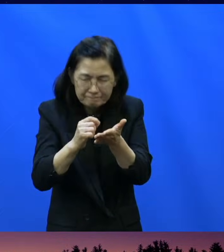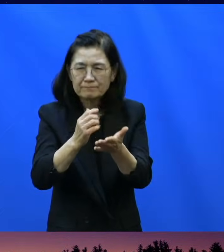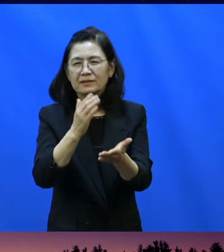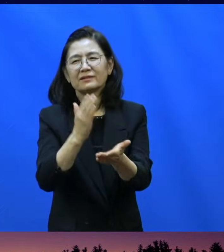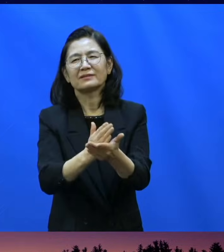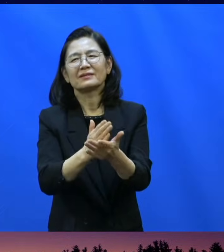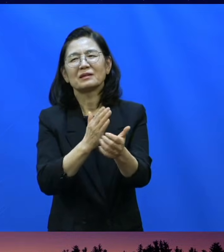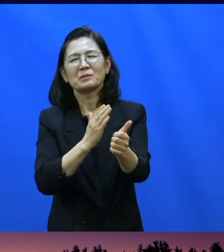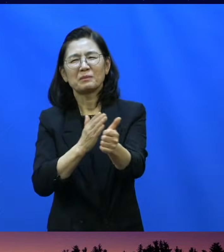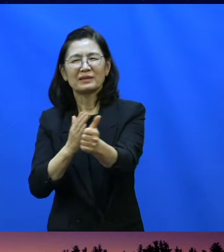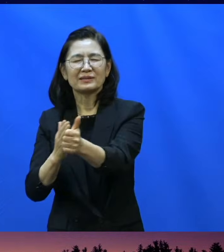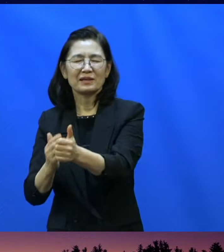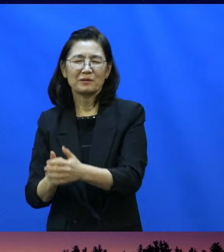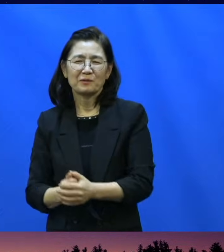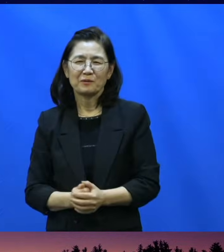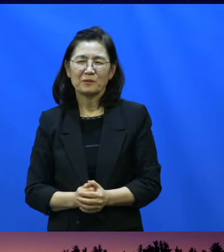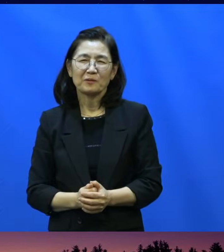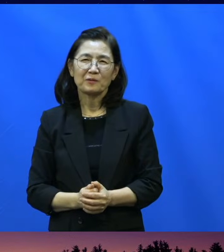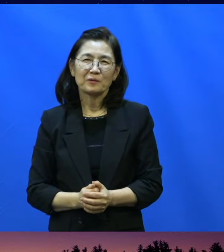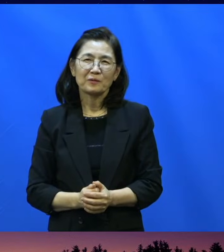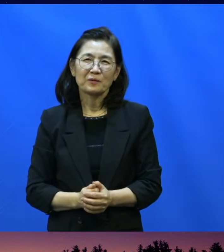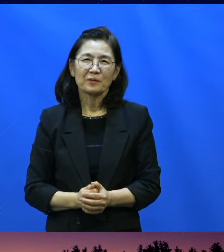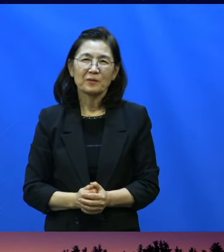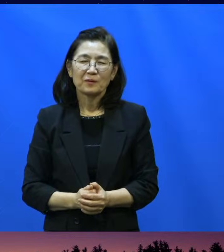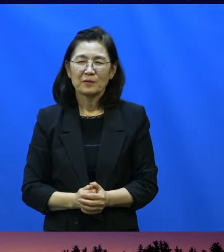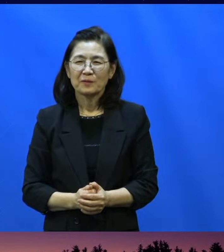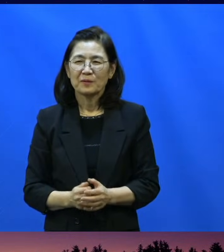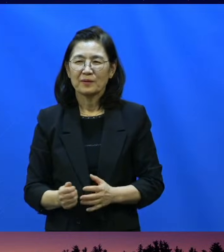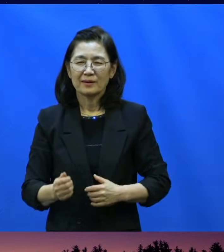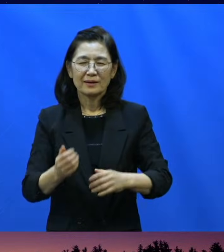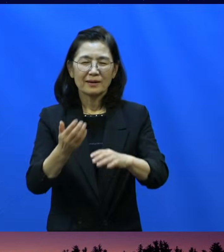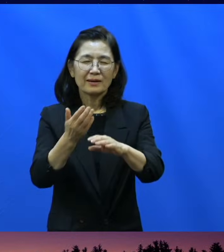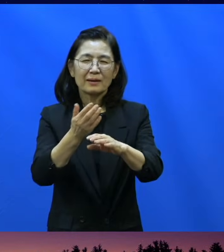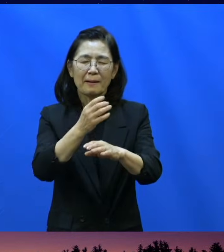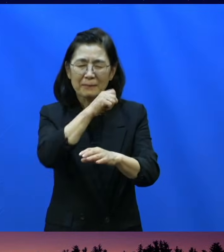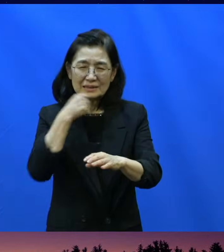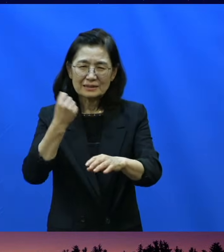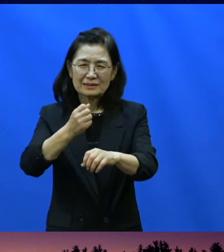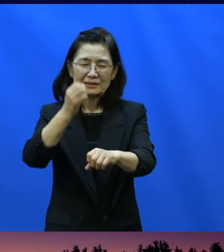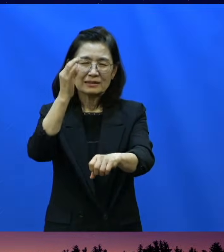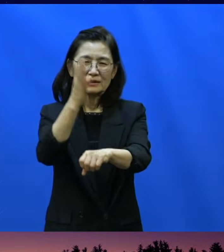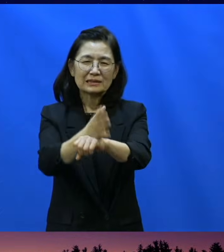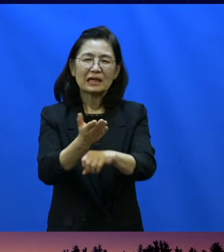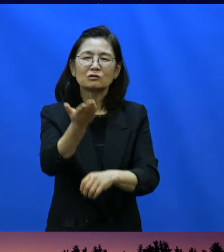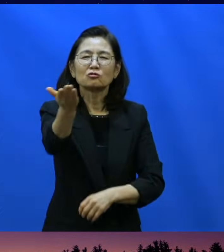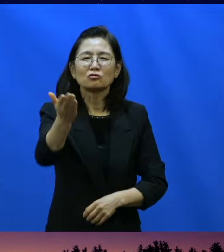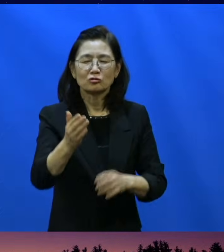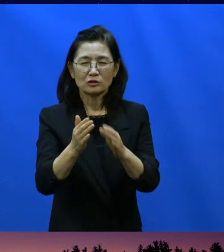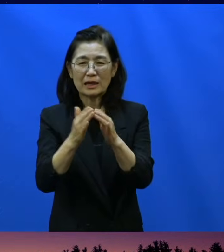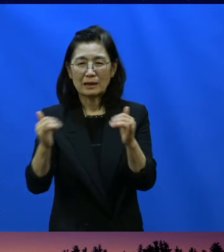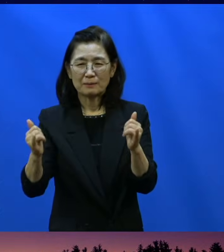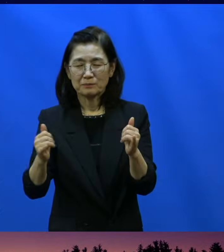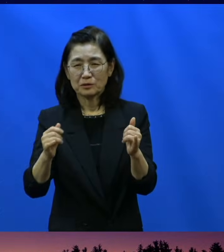여러분, 막 사준 사람은요, 사준 기억도 안 나요. 근데 나중에 보면 다 얻어먹었대.